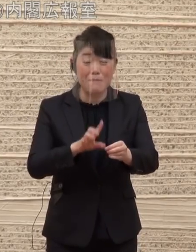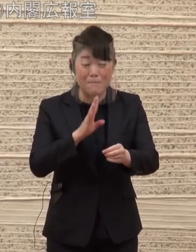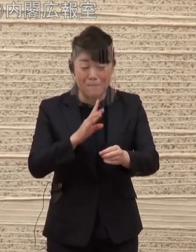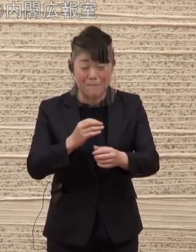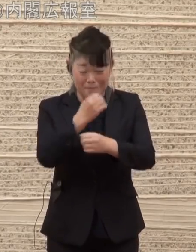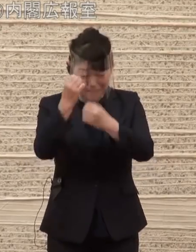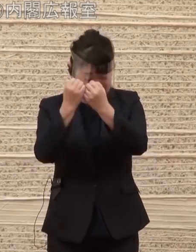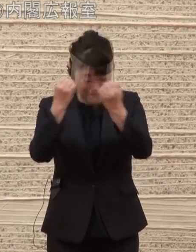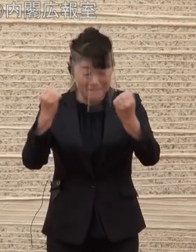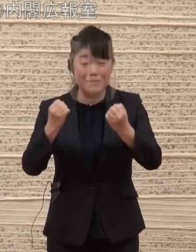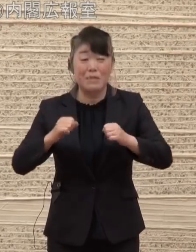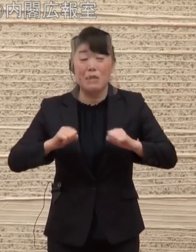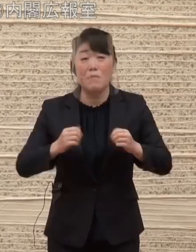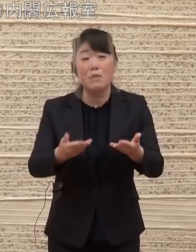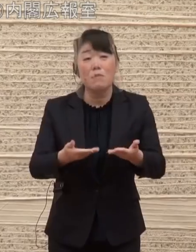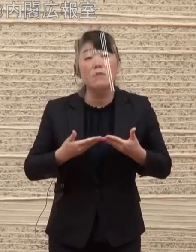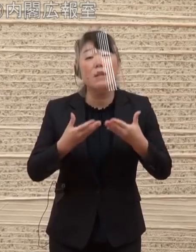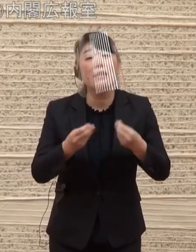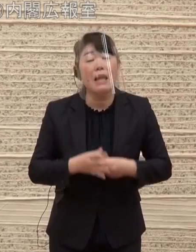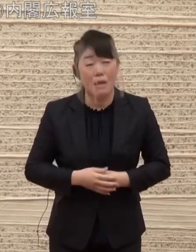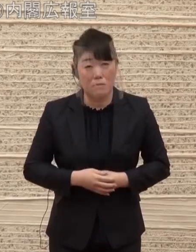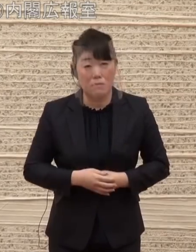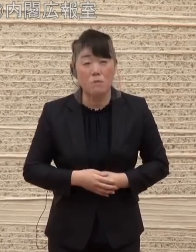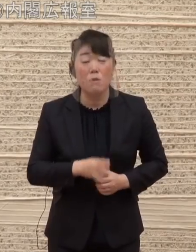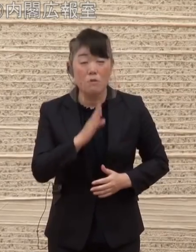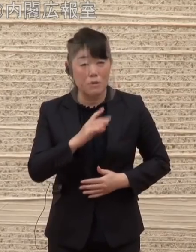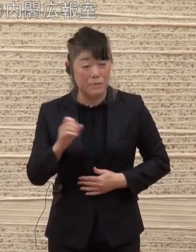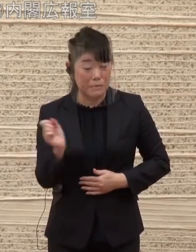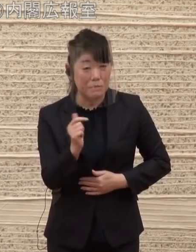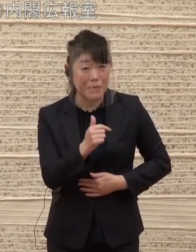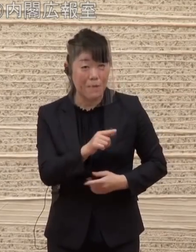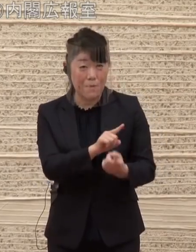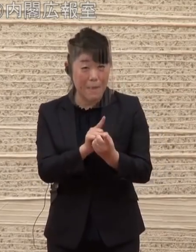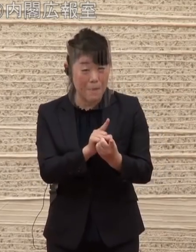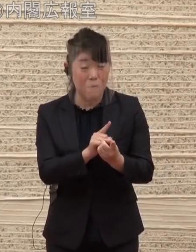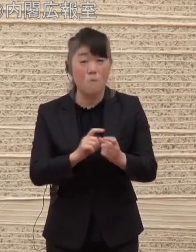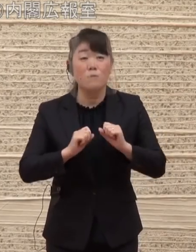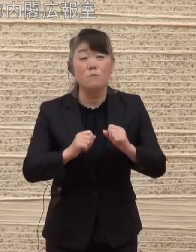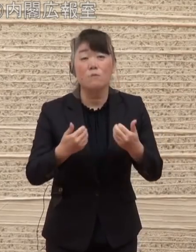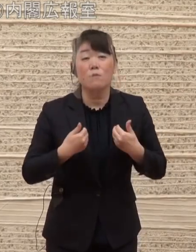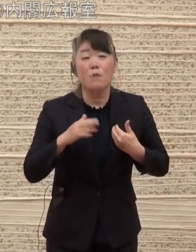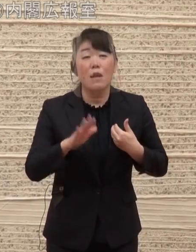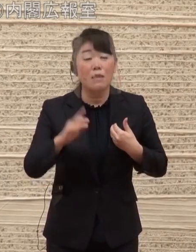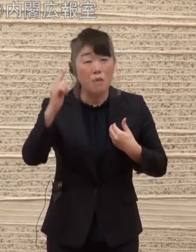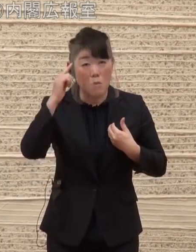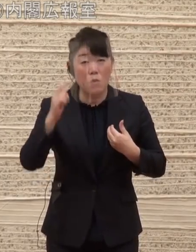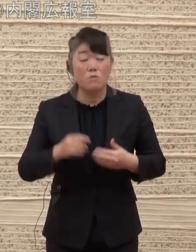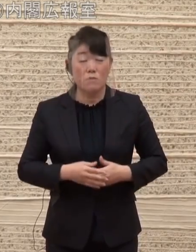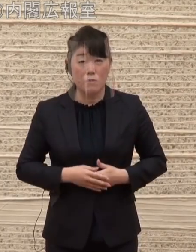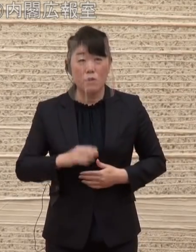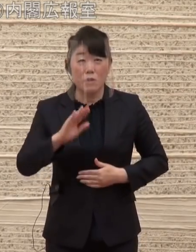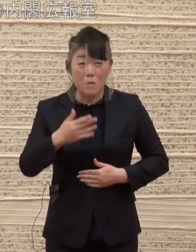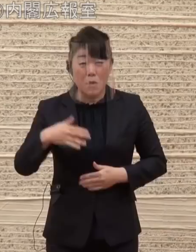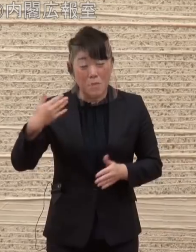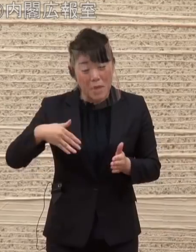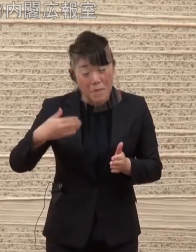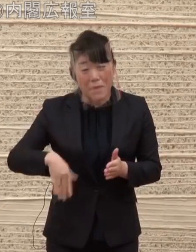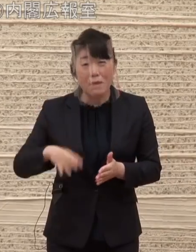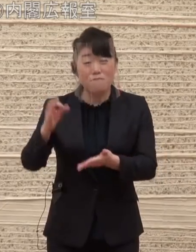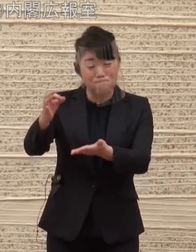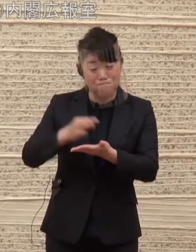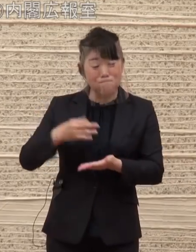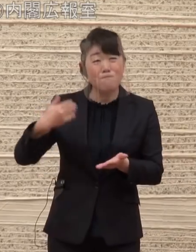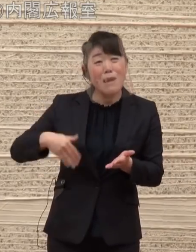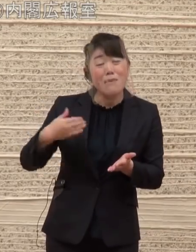ますそういう皆さんへの支援はですねまさにスピードがとても重要であると我々も入手しをしておりますその中でまだまだ届かないのではないかという